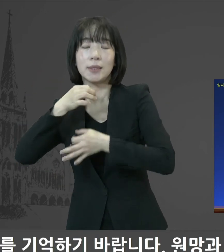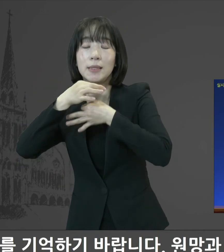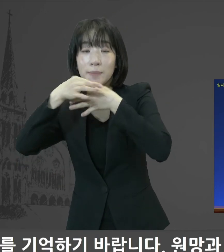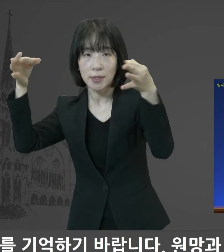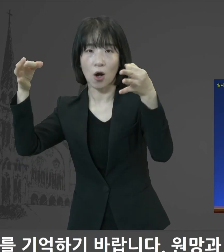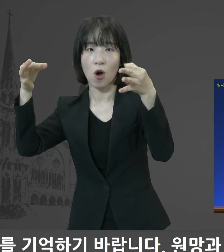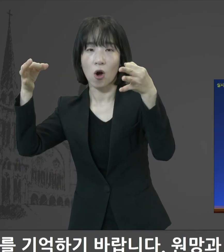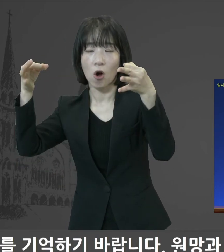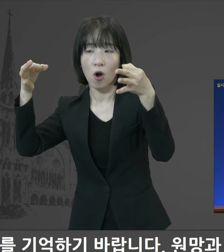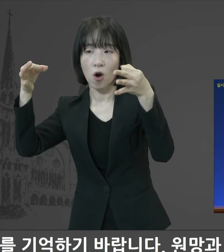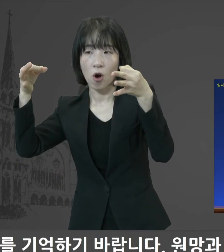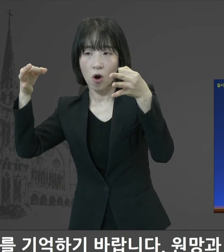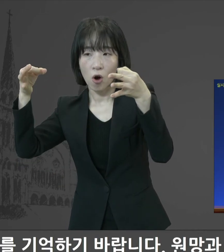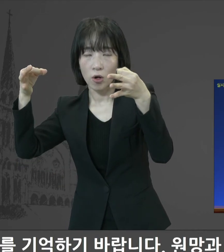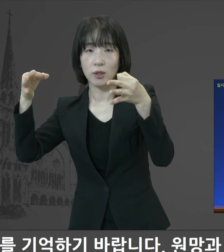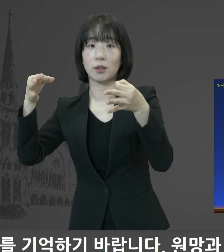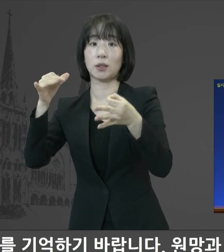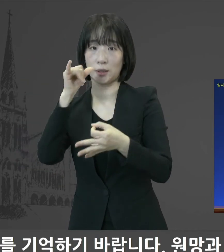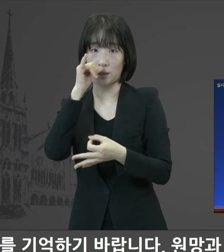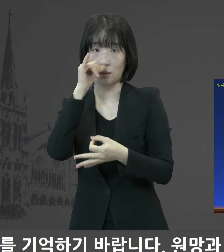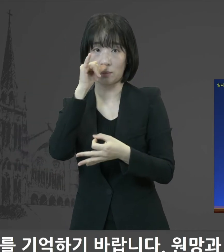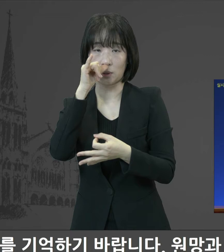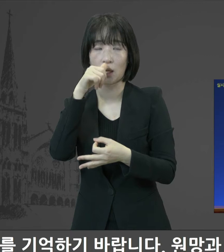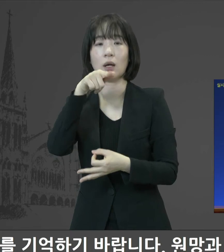들린 겁니다. 그런데